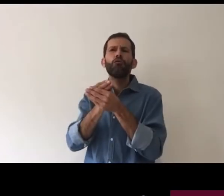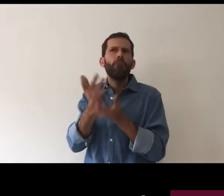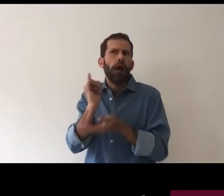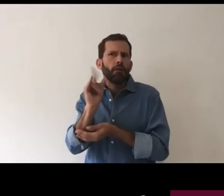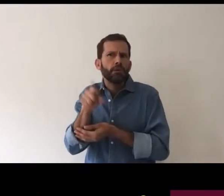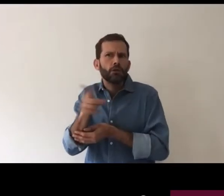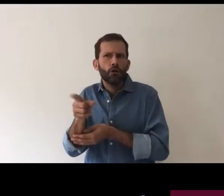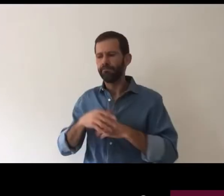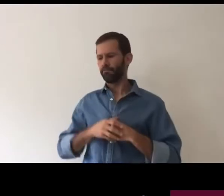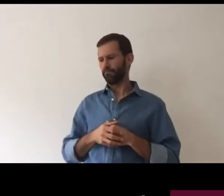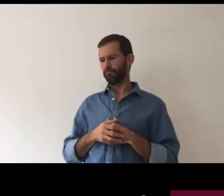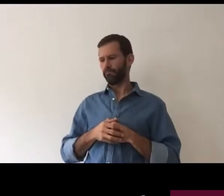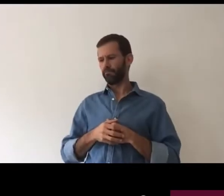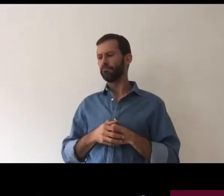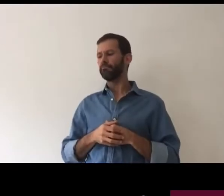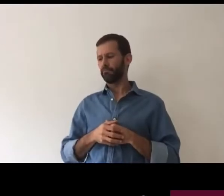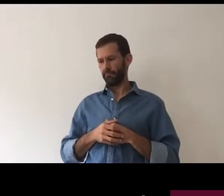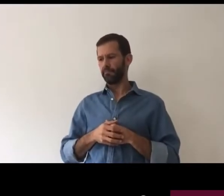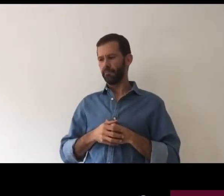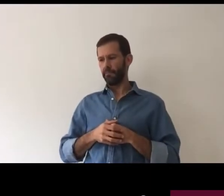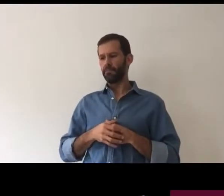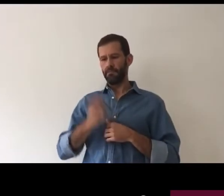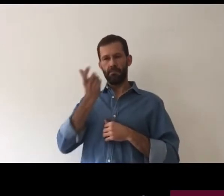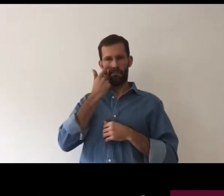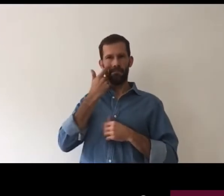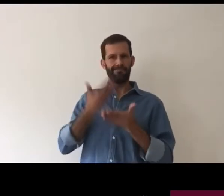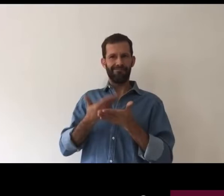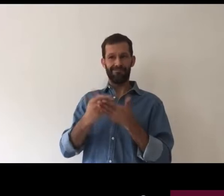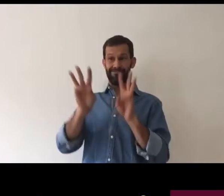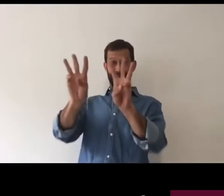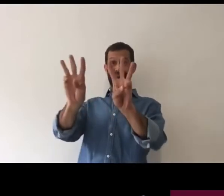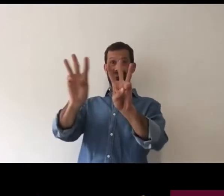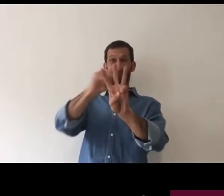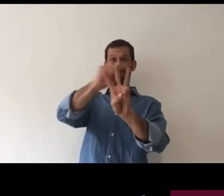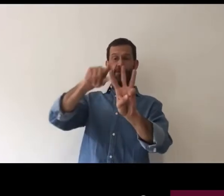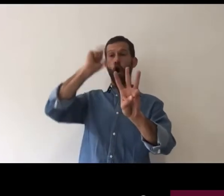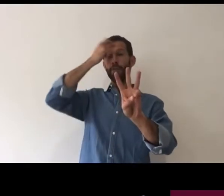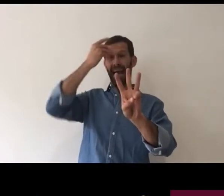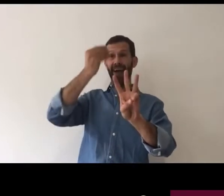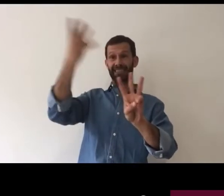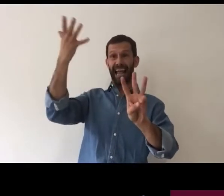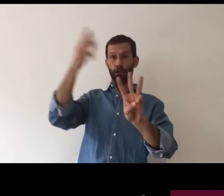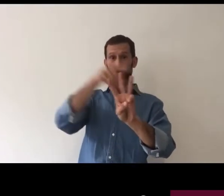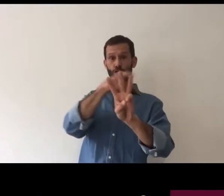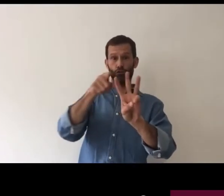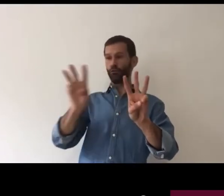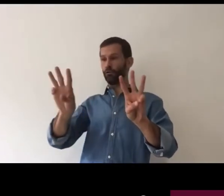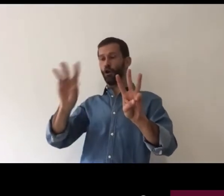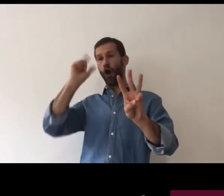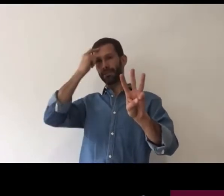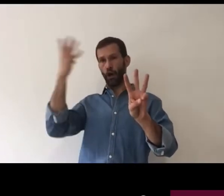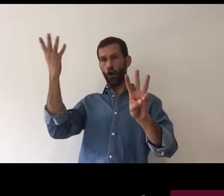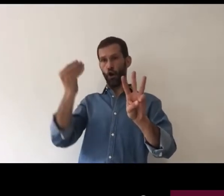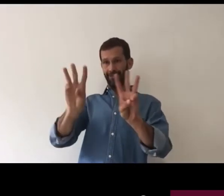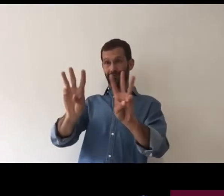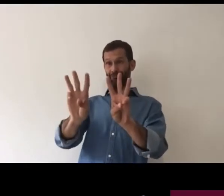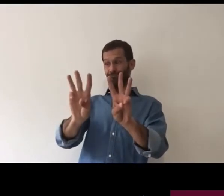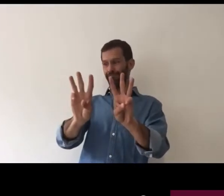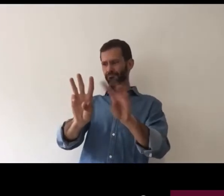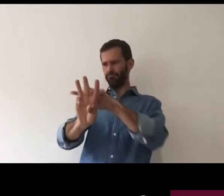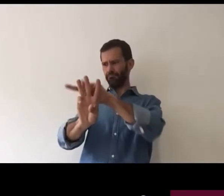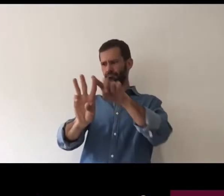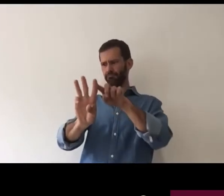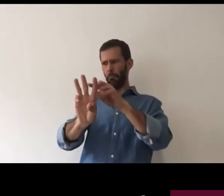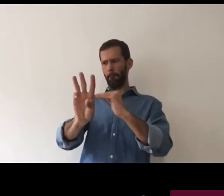Cuando hablamos de los resultados en los signos para saber si hay enriquecimiento de